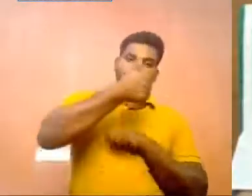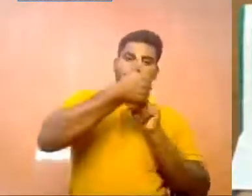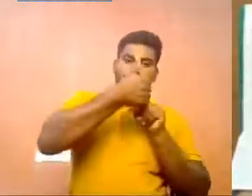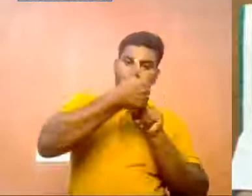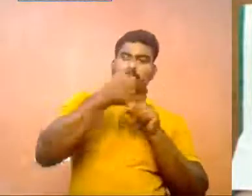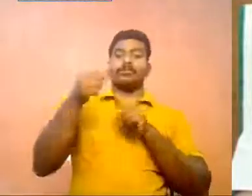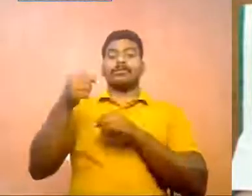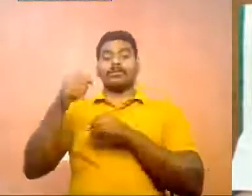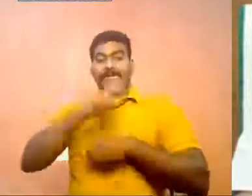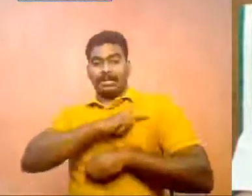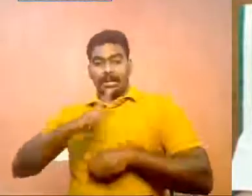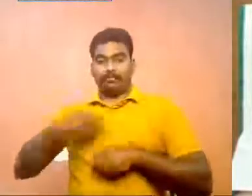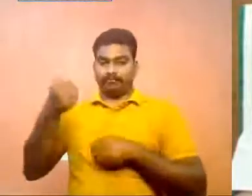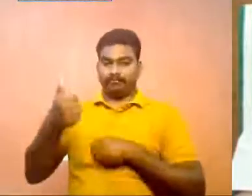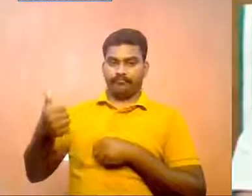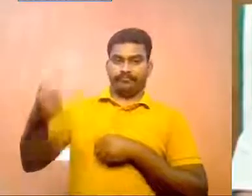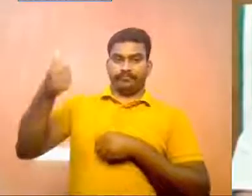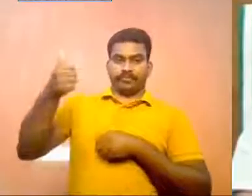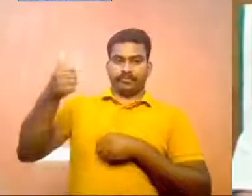അദ്ദേഹം